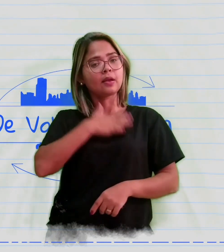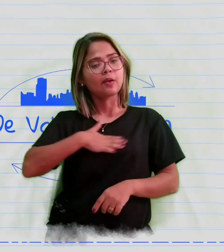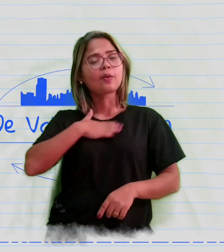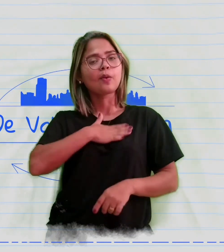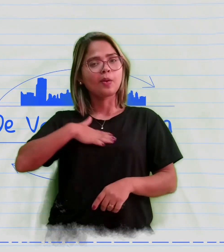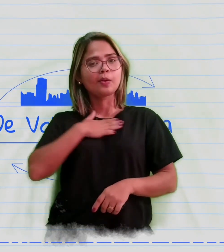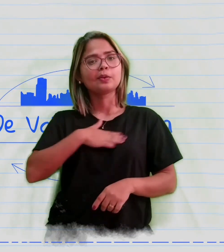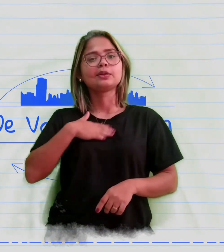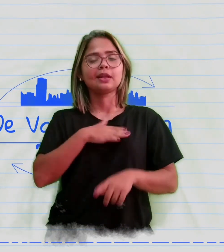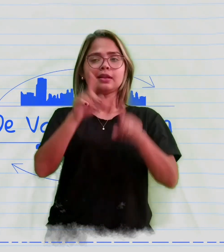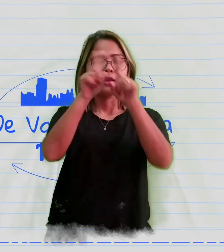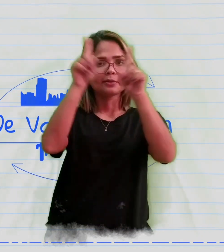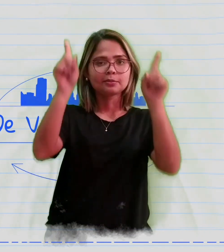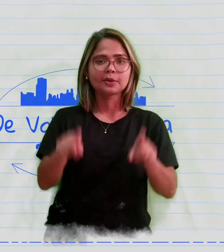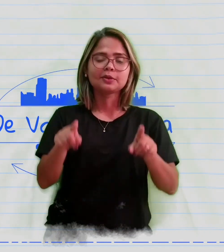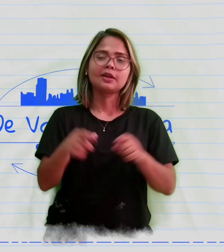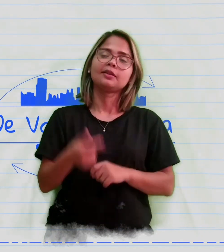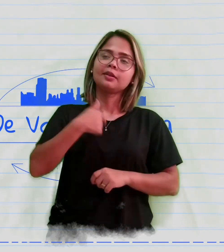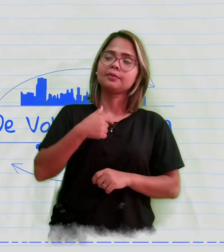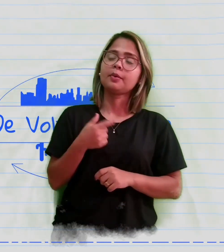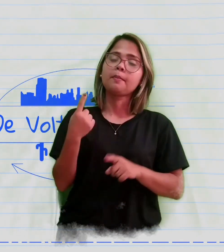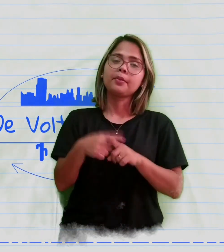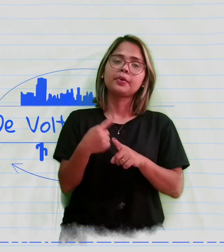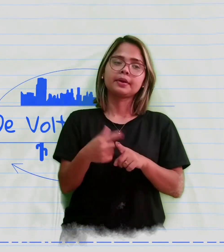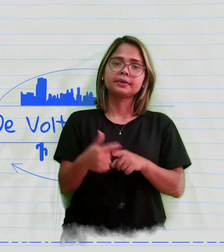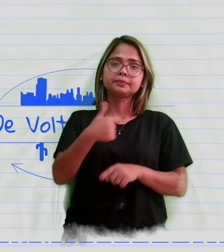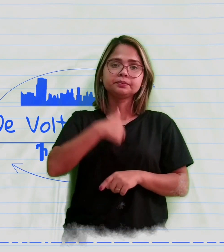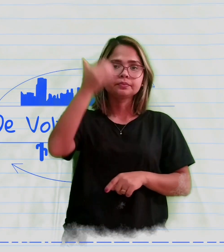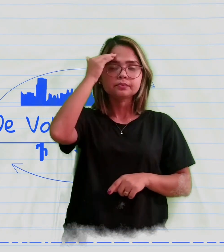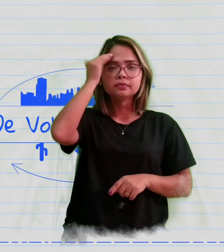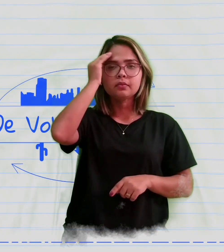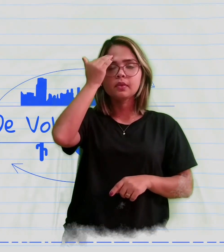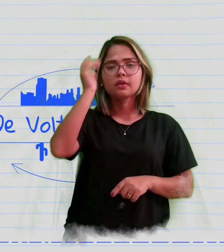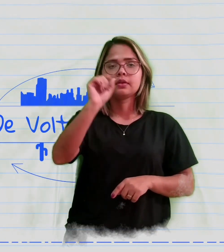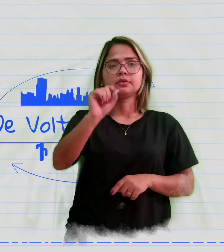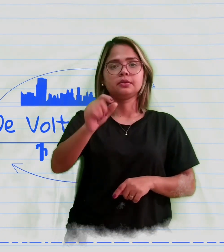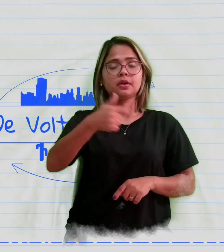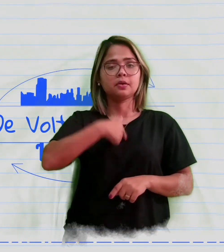assim que eu vendo o projeto. Foi. Porque assim, eu entendi que era o quê? Ia pegar as